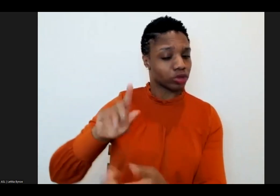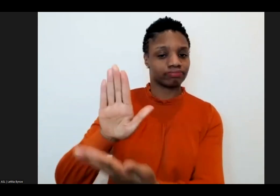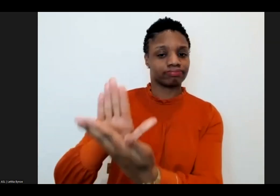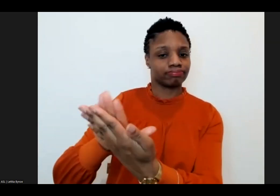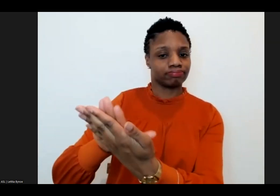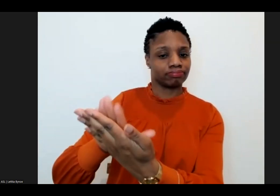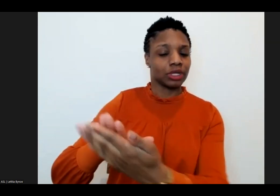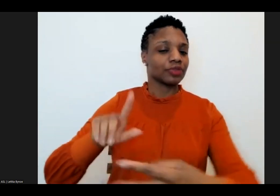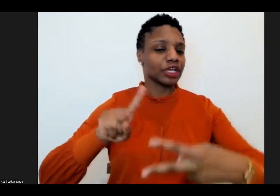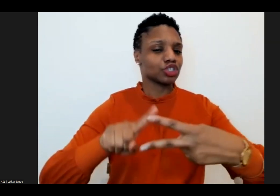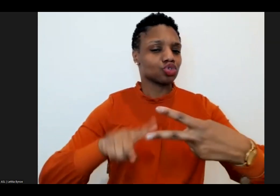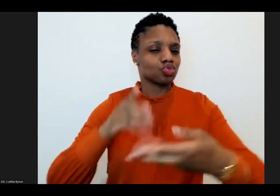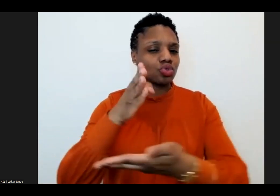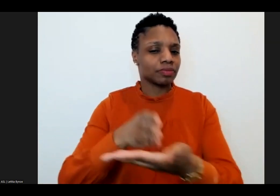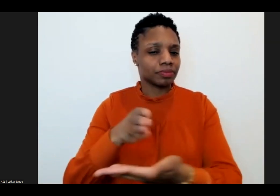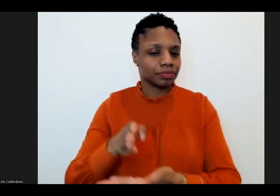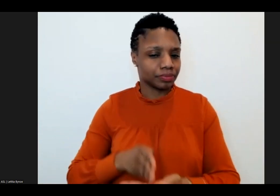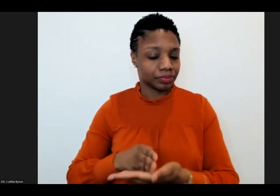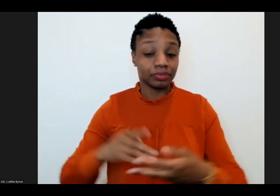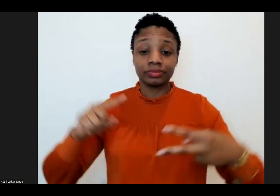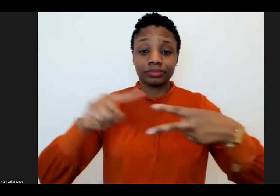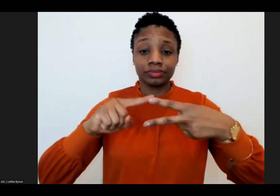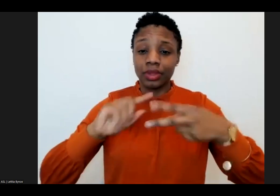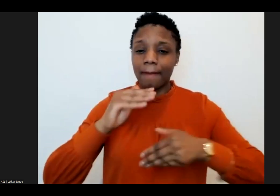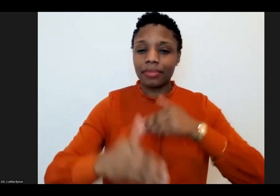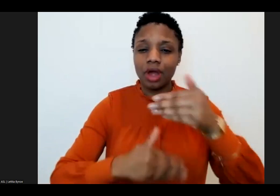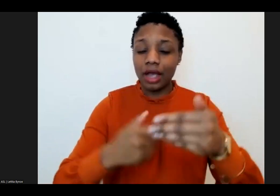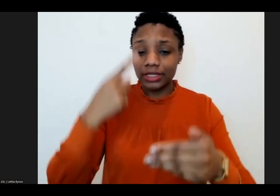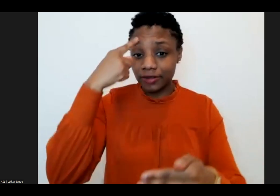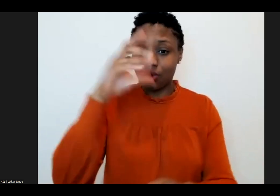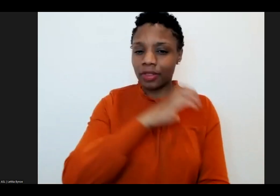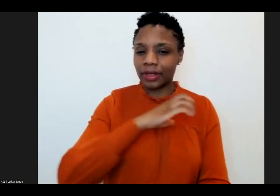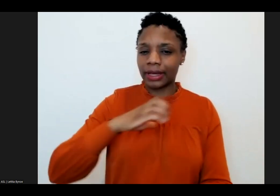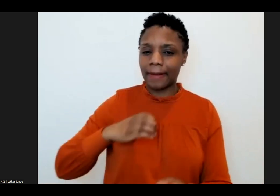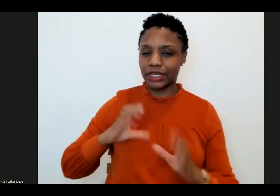usted está encargado y de sus objetivos eh